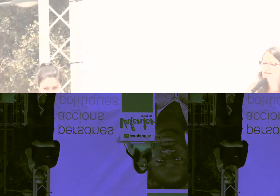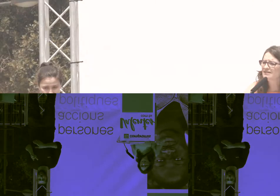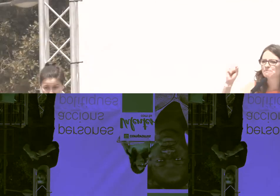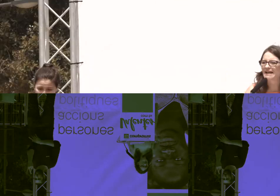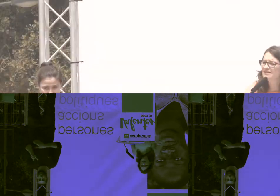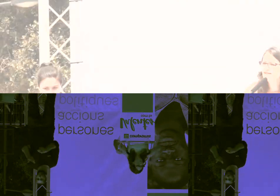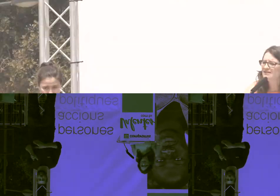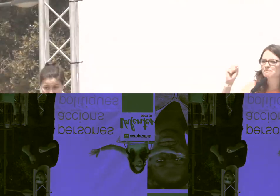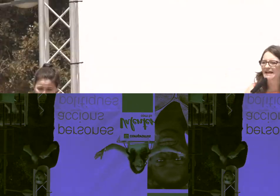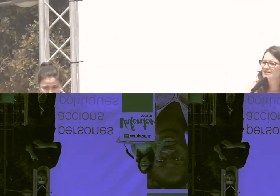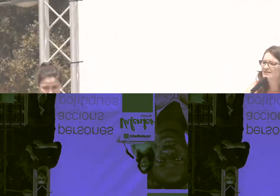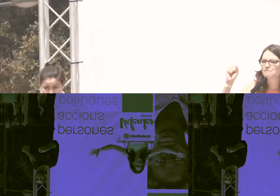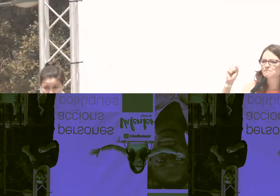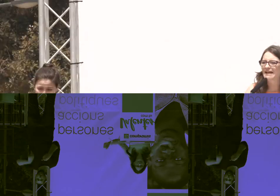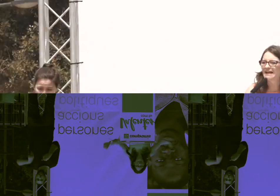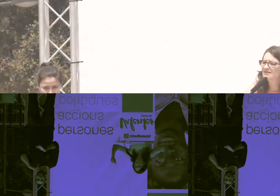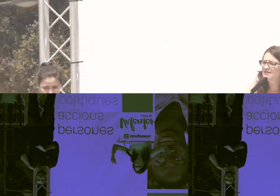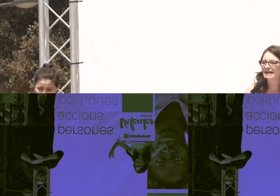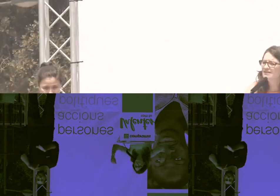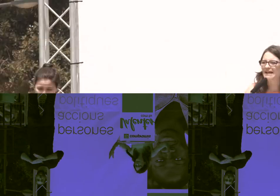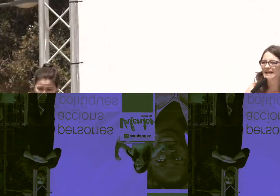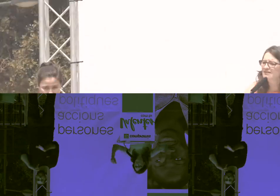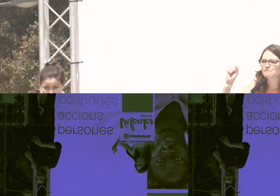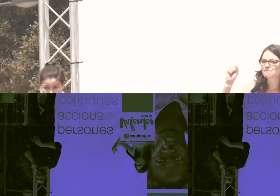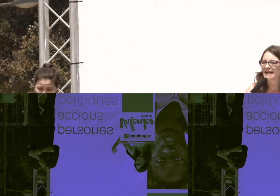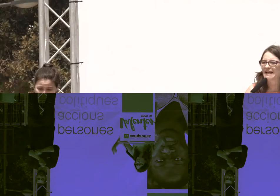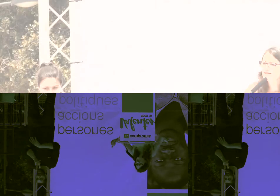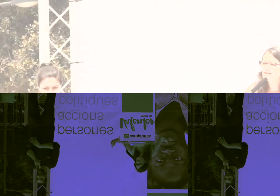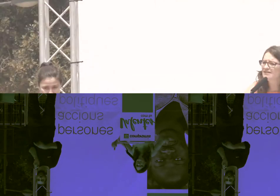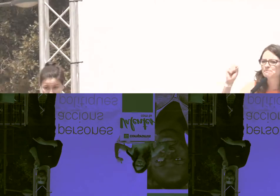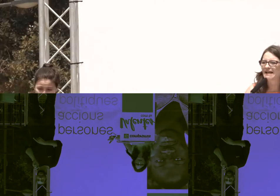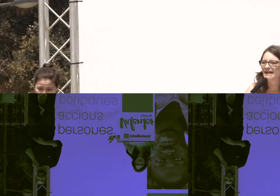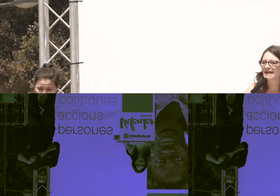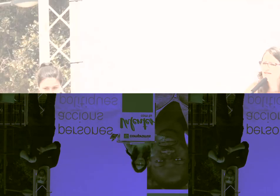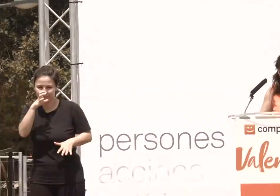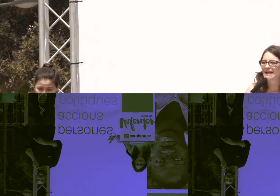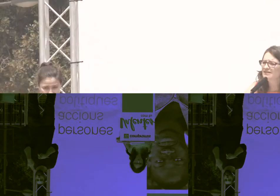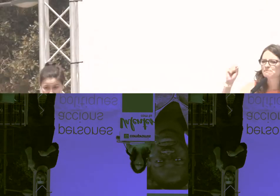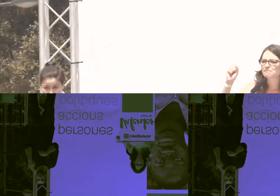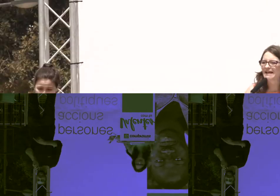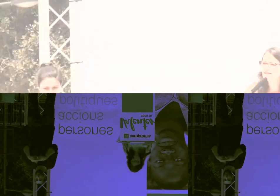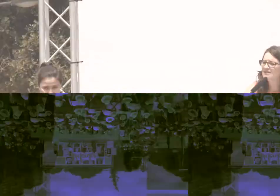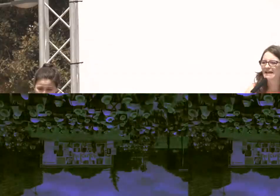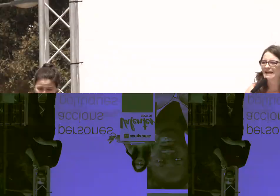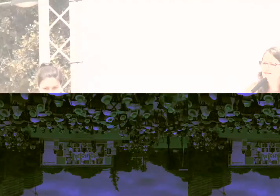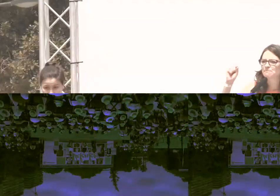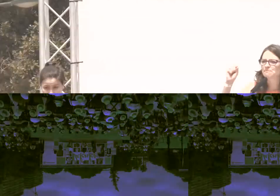dir. Ui, tenim un govern que no furta i a més unes polítiques que prevenen la corrupció.